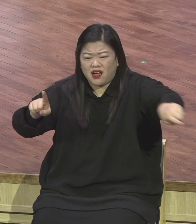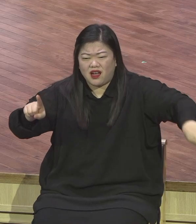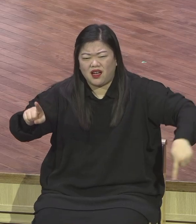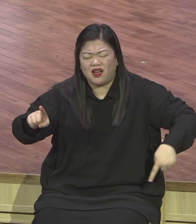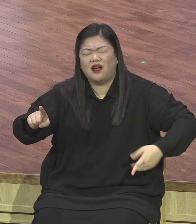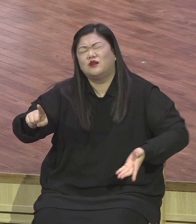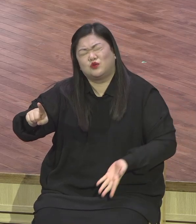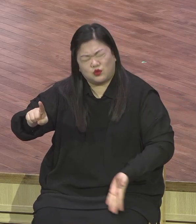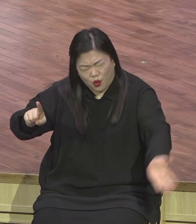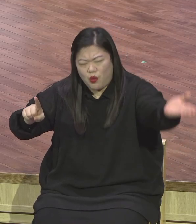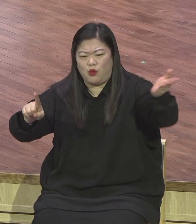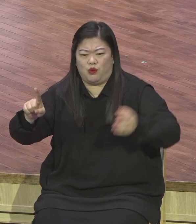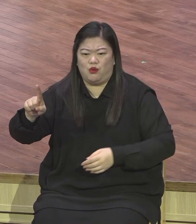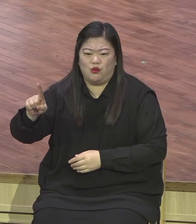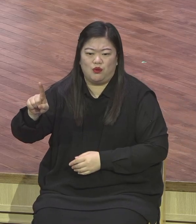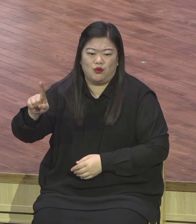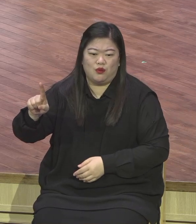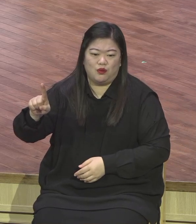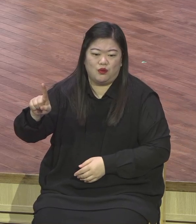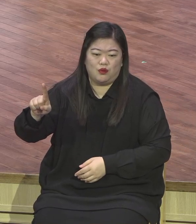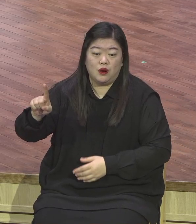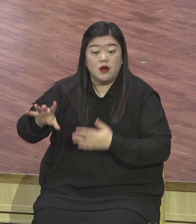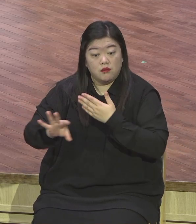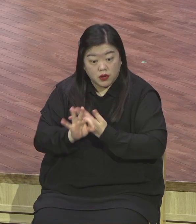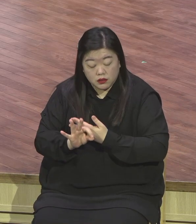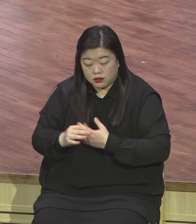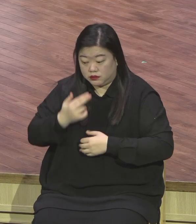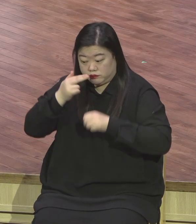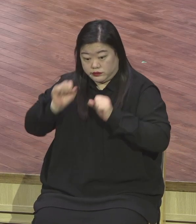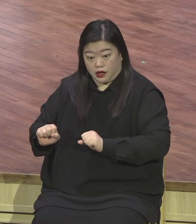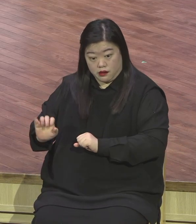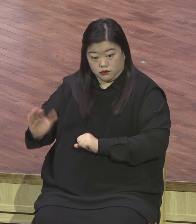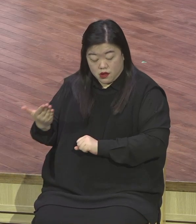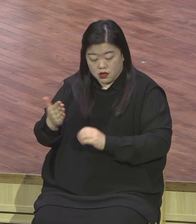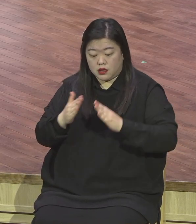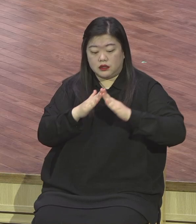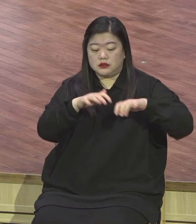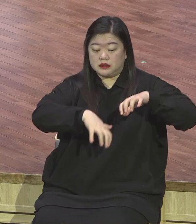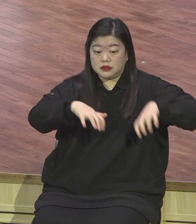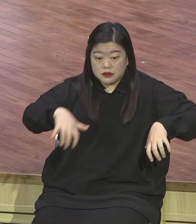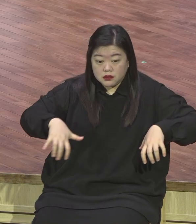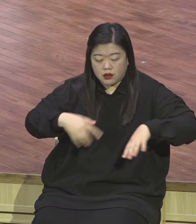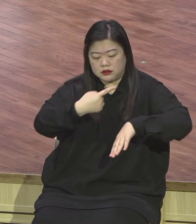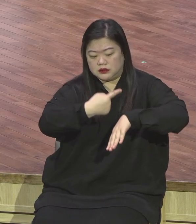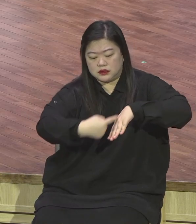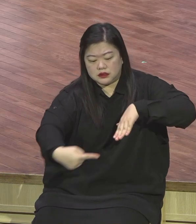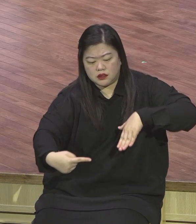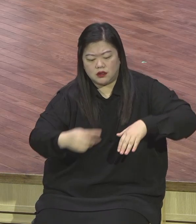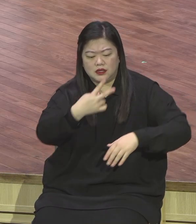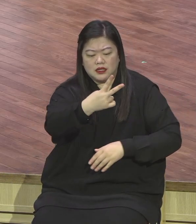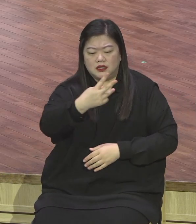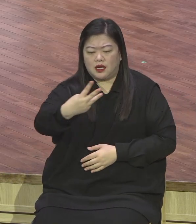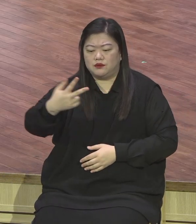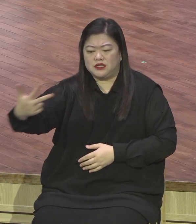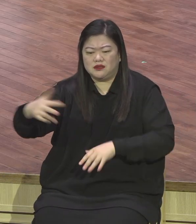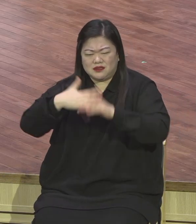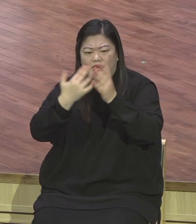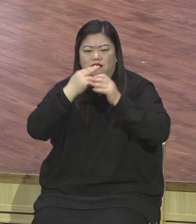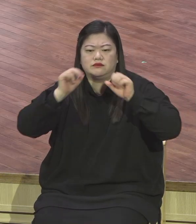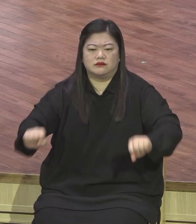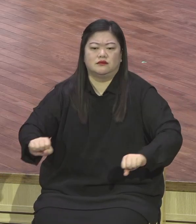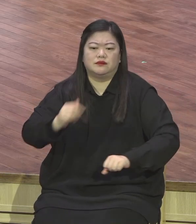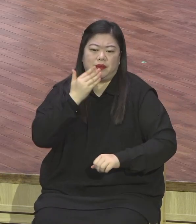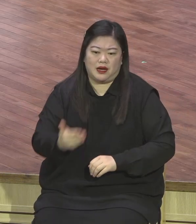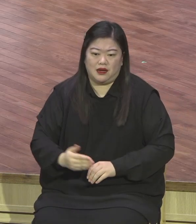그러면 서로가 살고 교회가 살고 적이 살고 민족이 그렇게 살아고 이삼칠락을 살리는 주욕으로